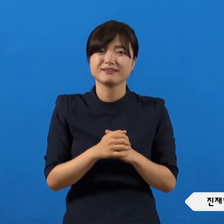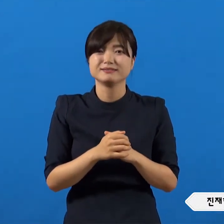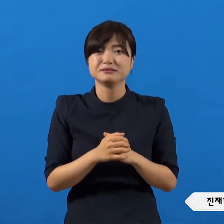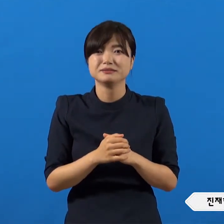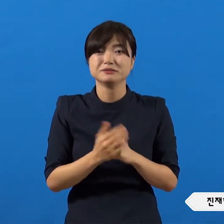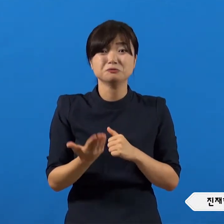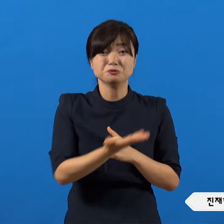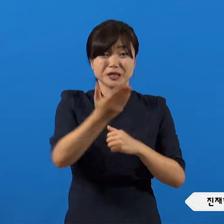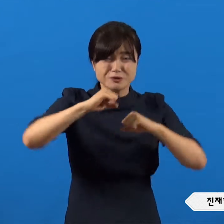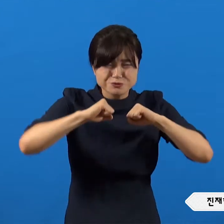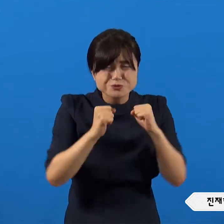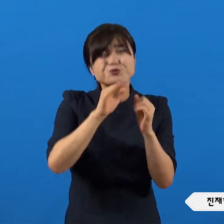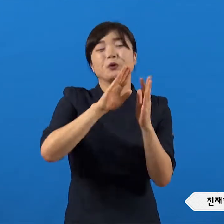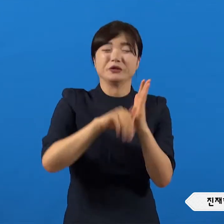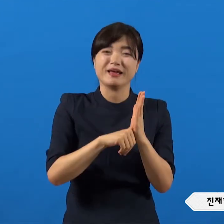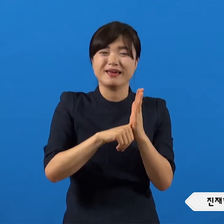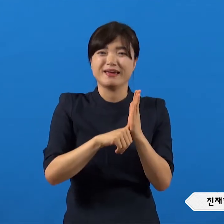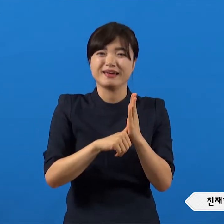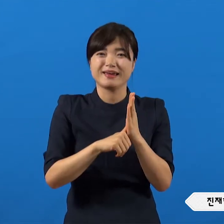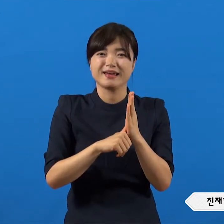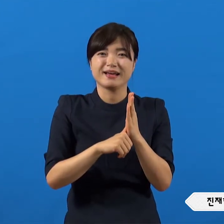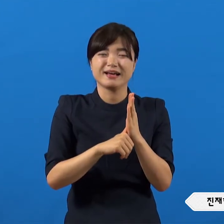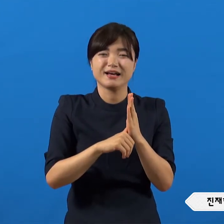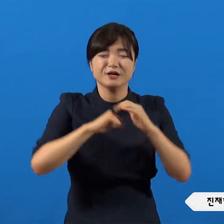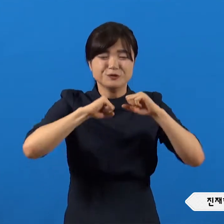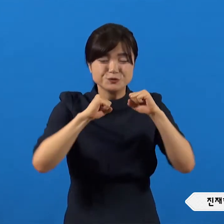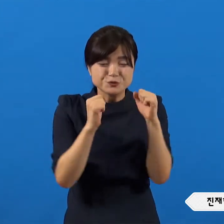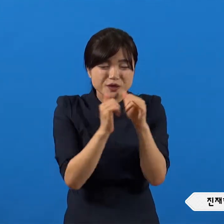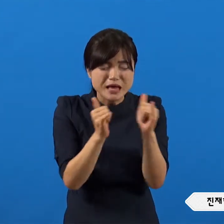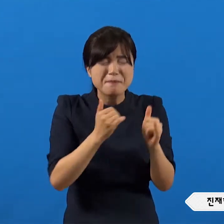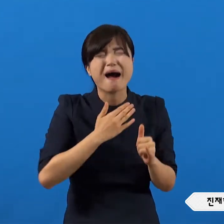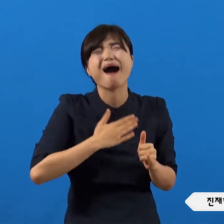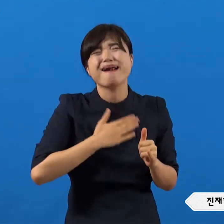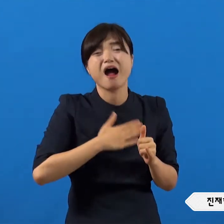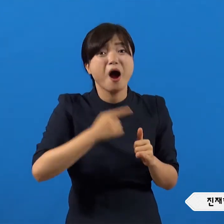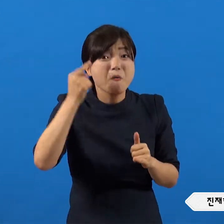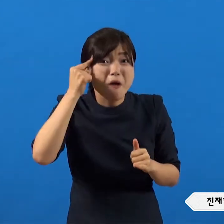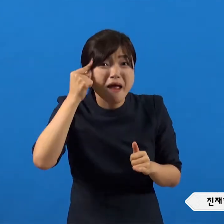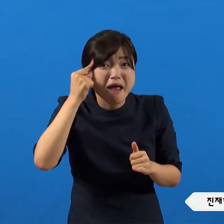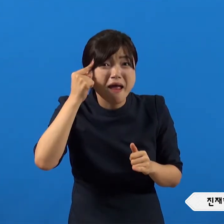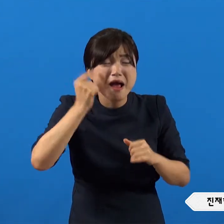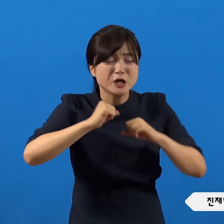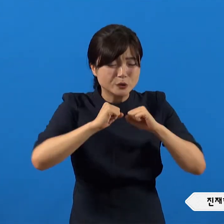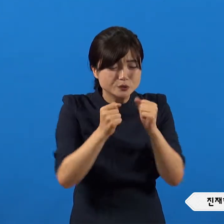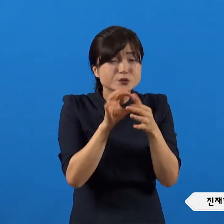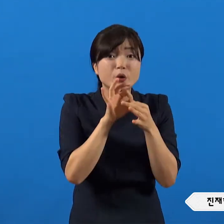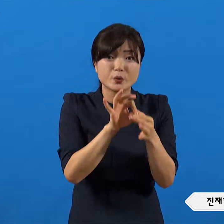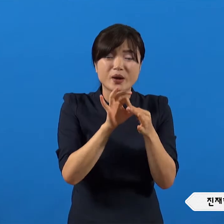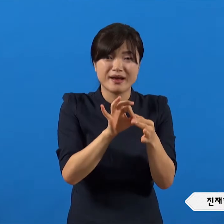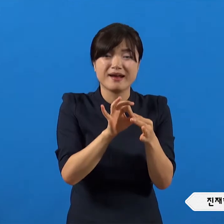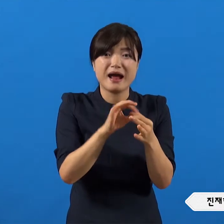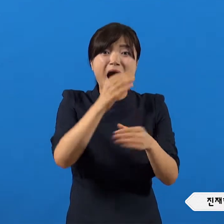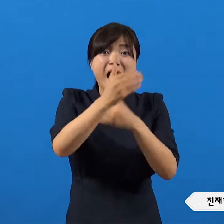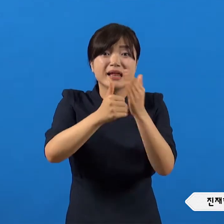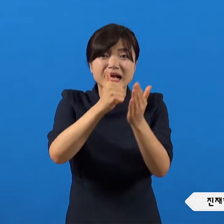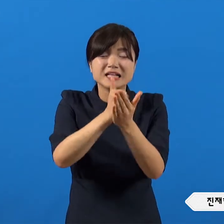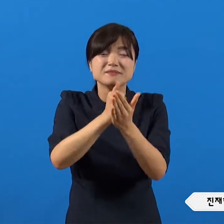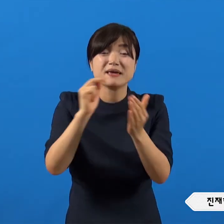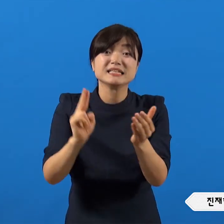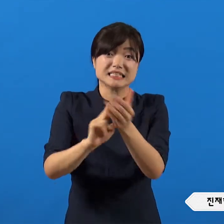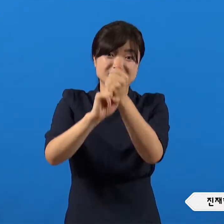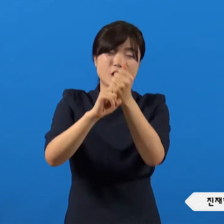우리가 순종할 때 순종한 자들은 압니다. 왜? 그 순종을 통해서 하나님의